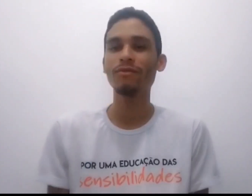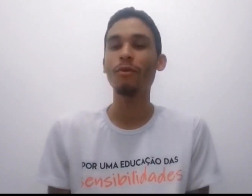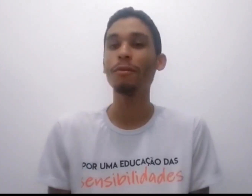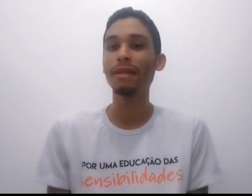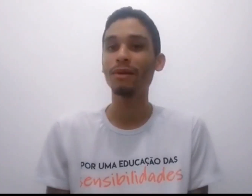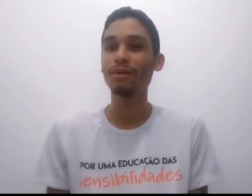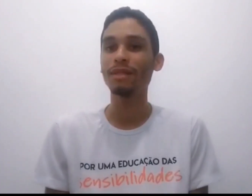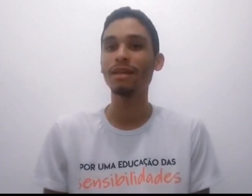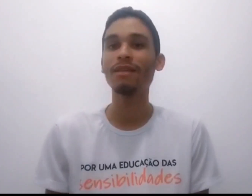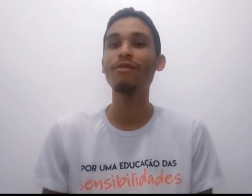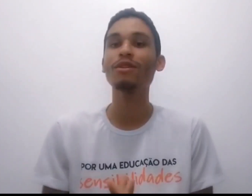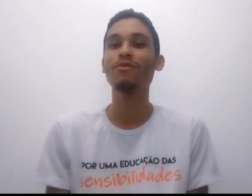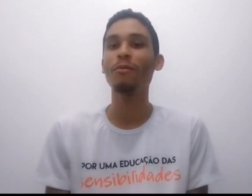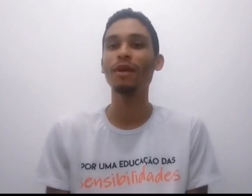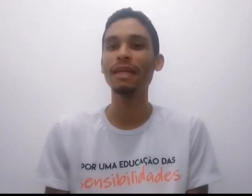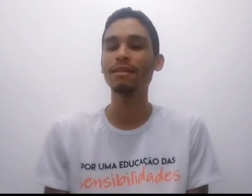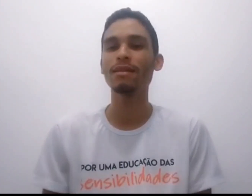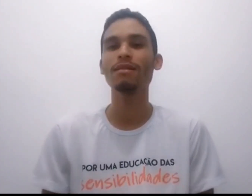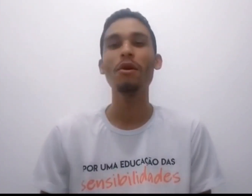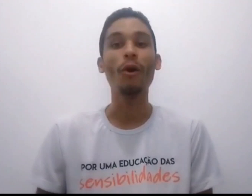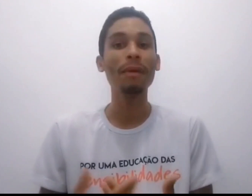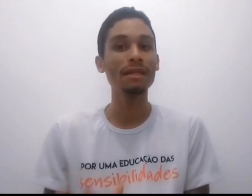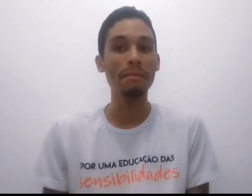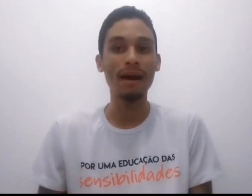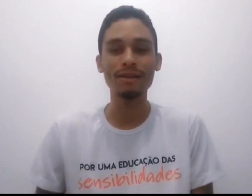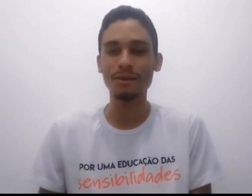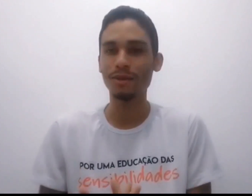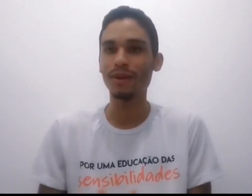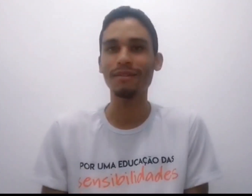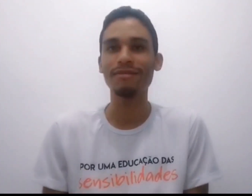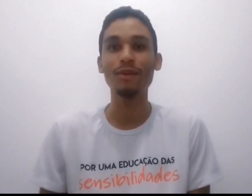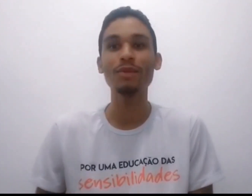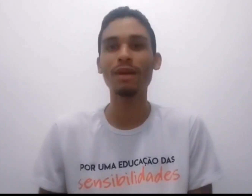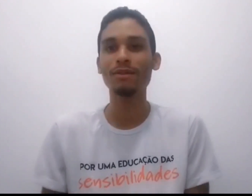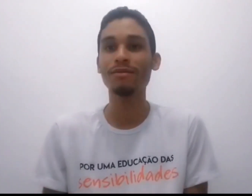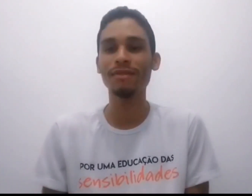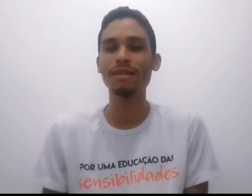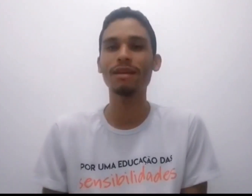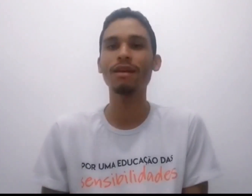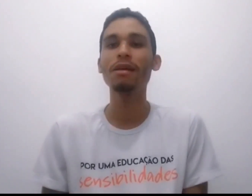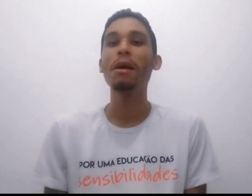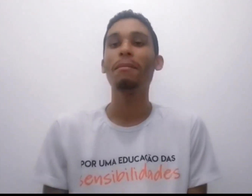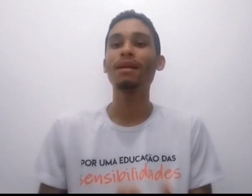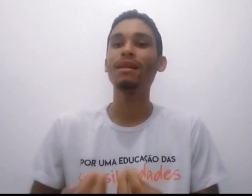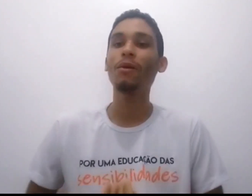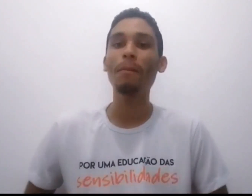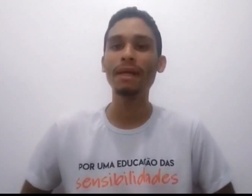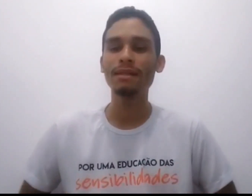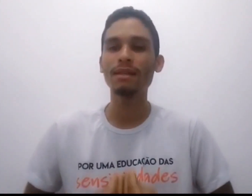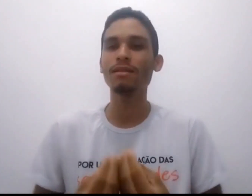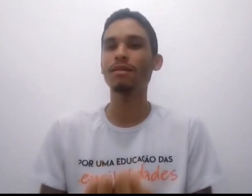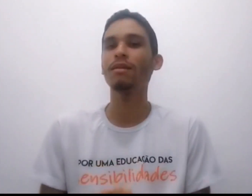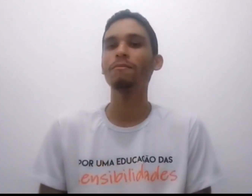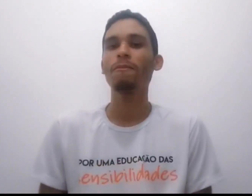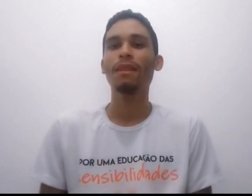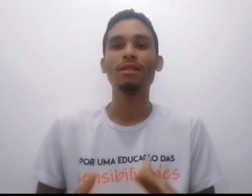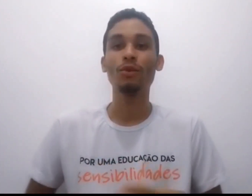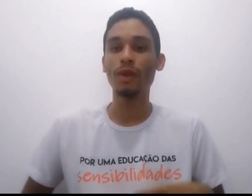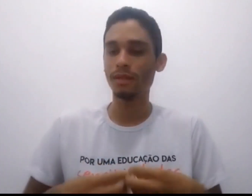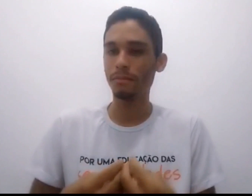formou em pedagogia? Quem foi que se formou em letras? Ou matemática, ou geografia, ou educação física, para ter a competência de